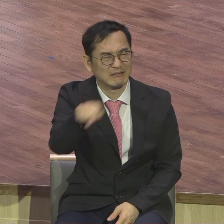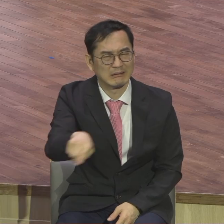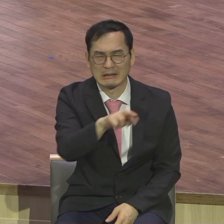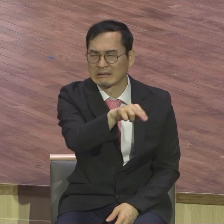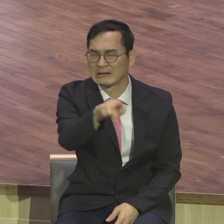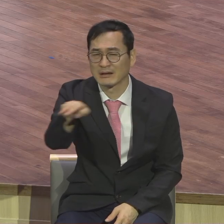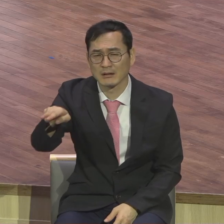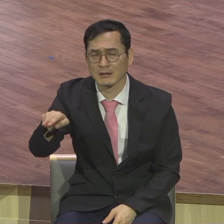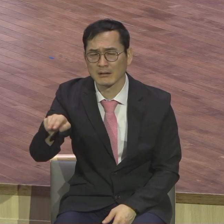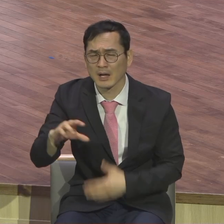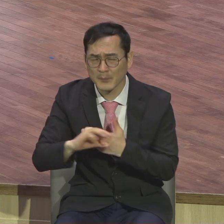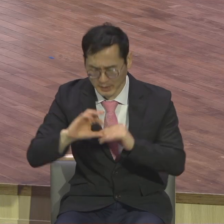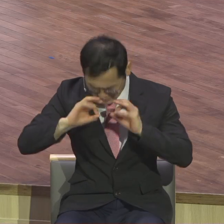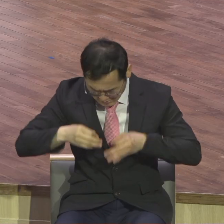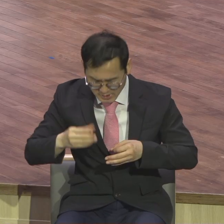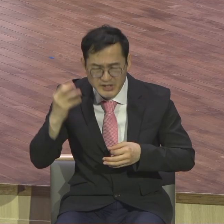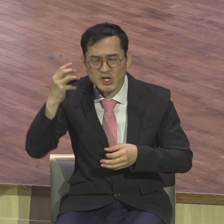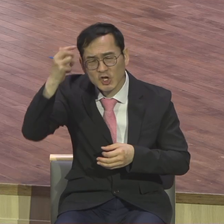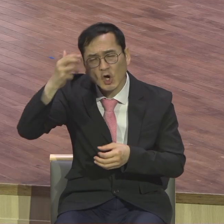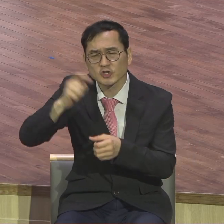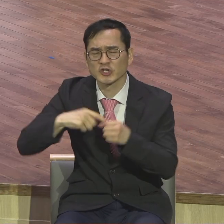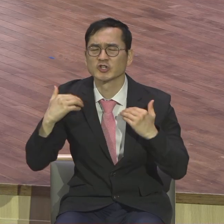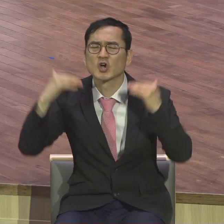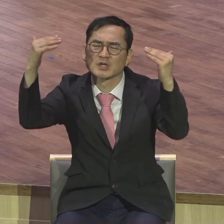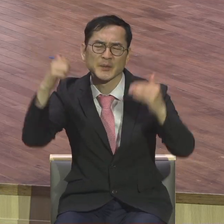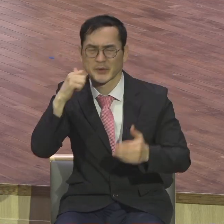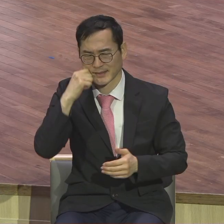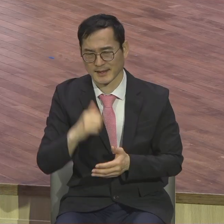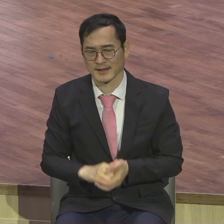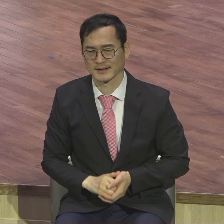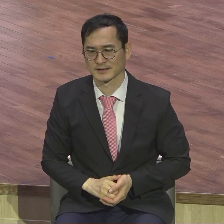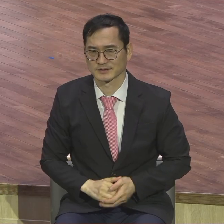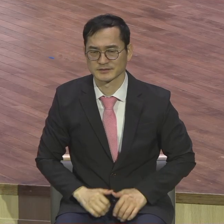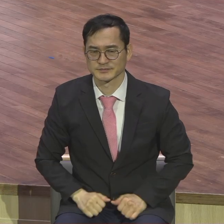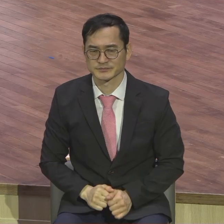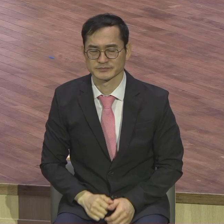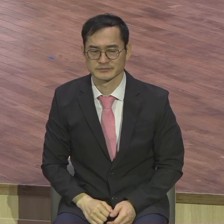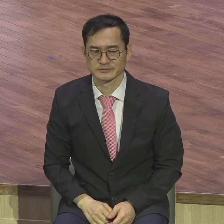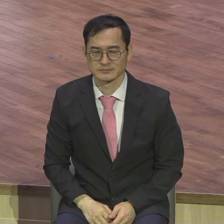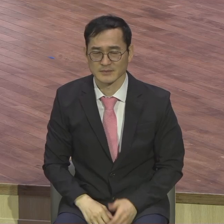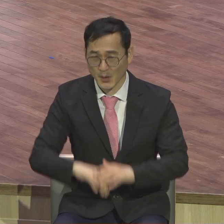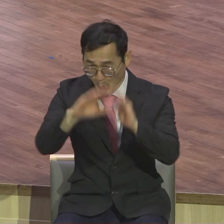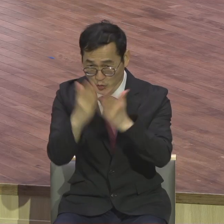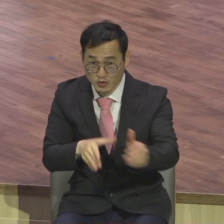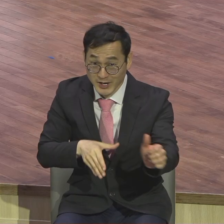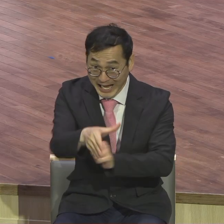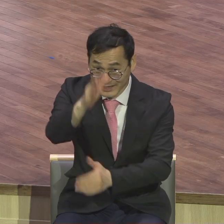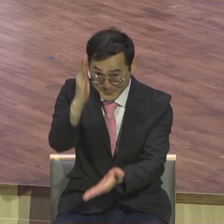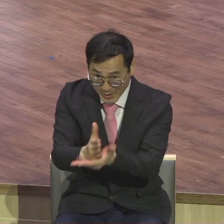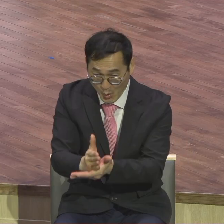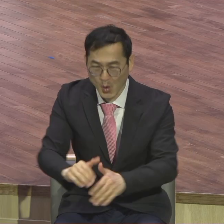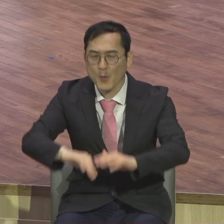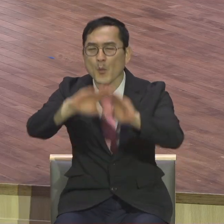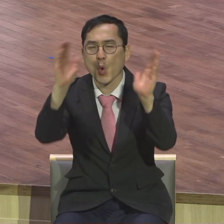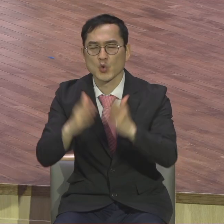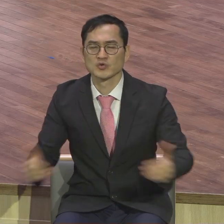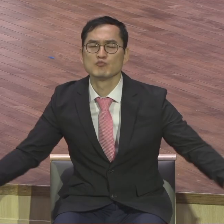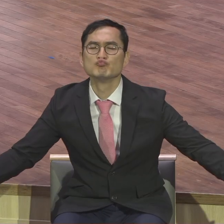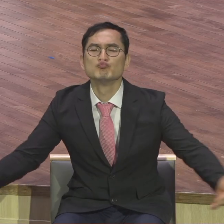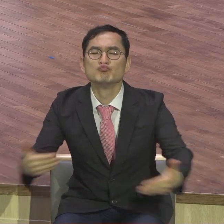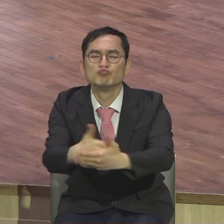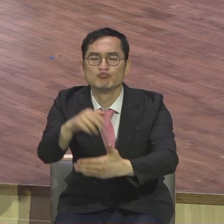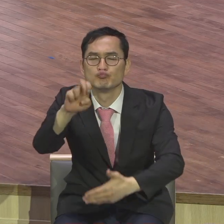모두까기가 아니에요. 모두 품기 스타일 되시기 바랍니다. 모두 품기. 이게